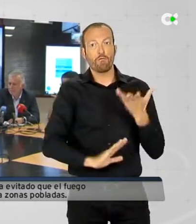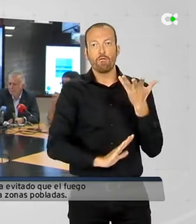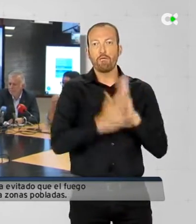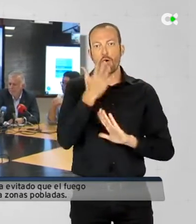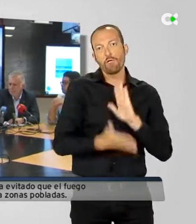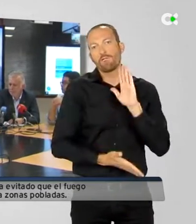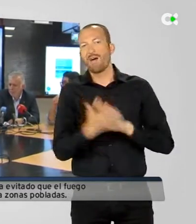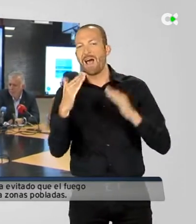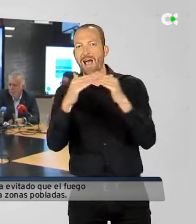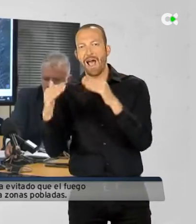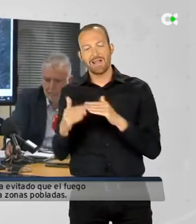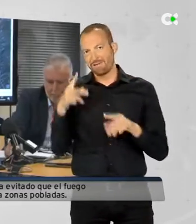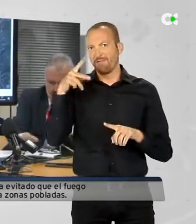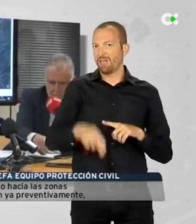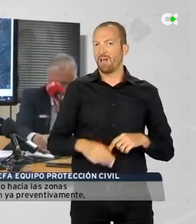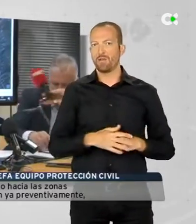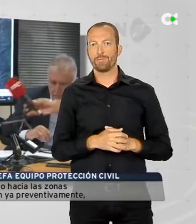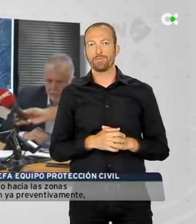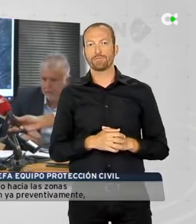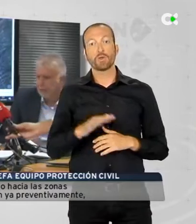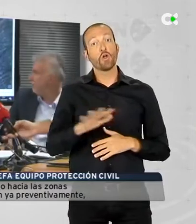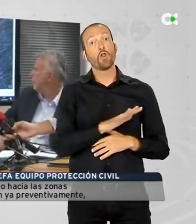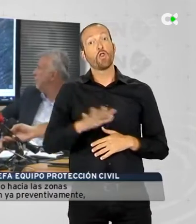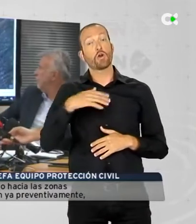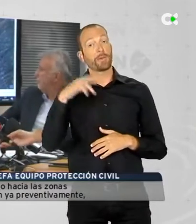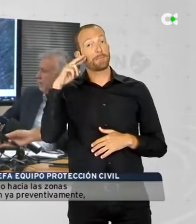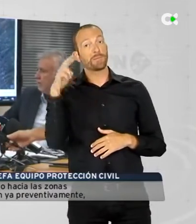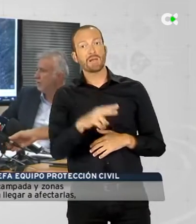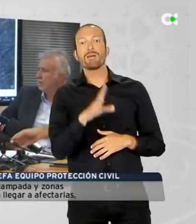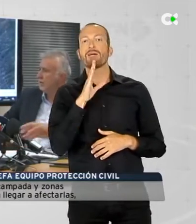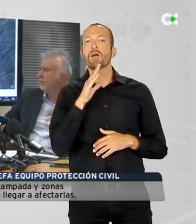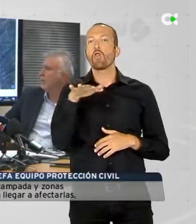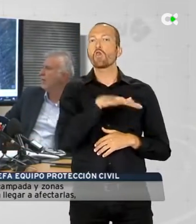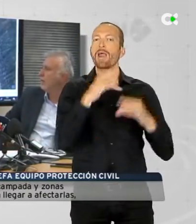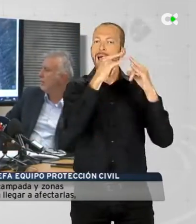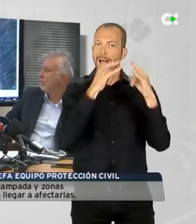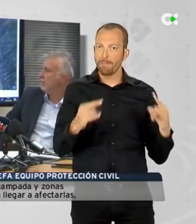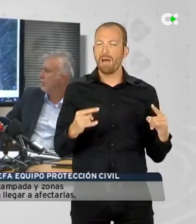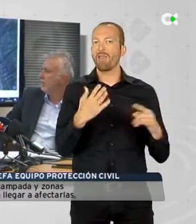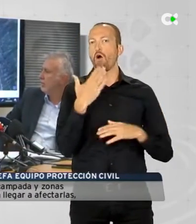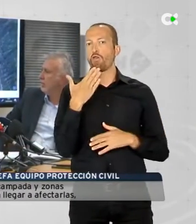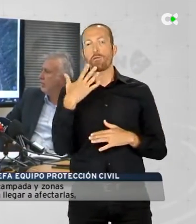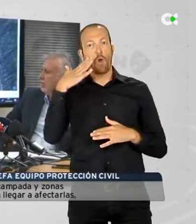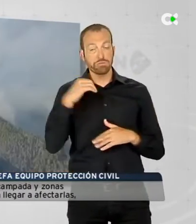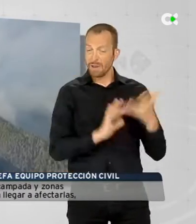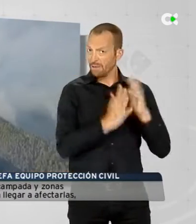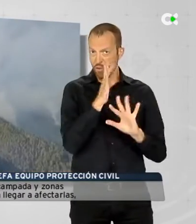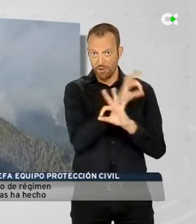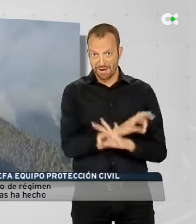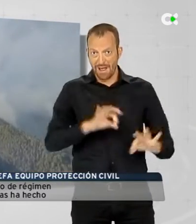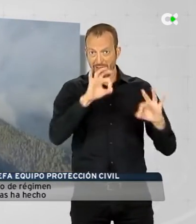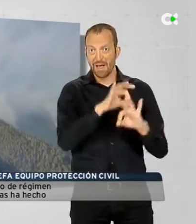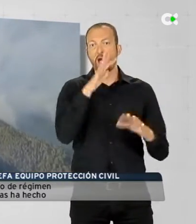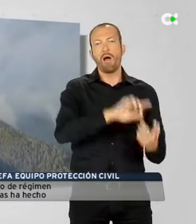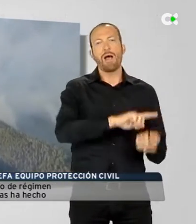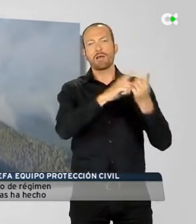avance hacia zonas pobladas. Se ha dirigido hacia las zonas que se evacuaron ayer preventivamente, las áreas de acampada y zonas recreativas, sin llegar a afectarlas. Este cambio de régimen